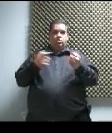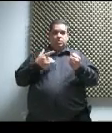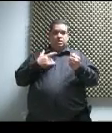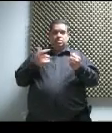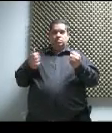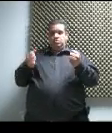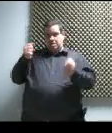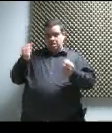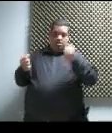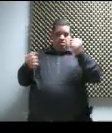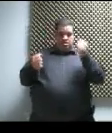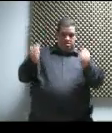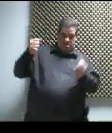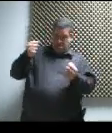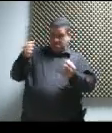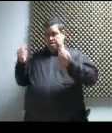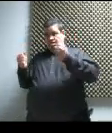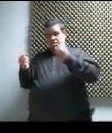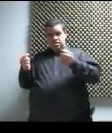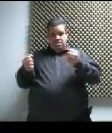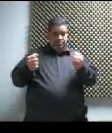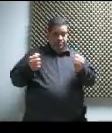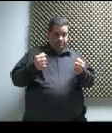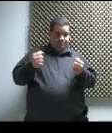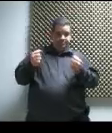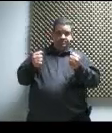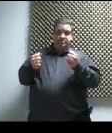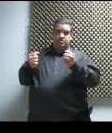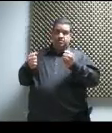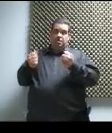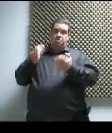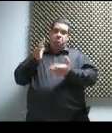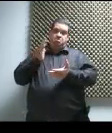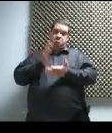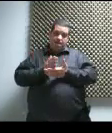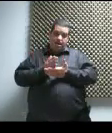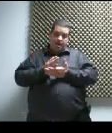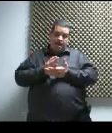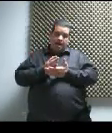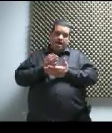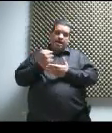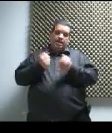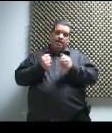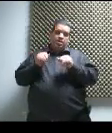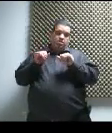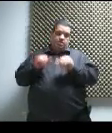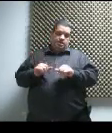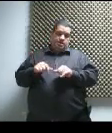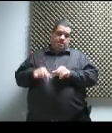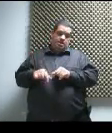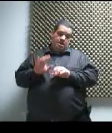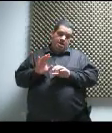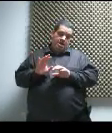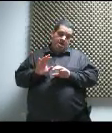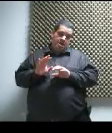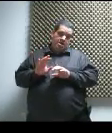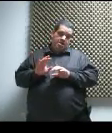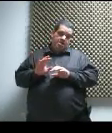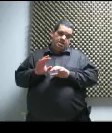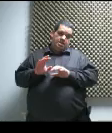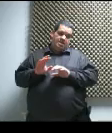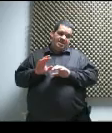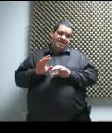está como que moviéndose de lado, fuera de lo habitual. Sí, es parar. Parar el vehículo y te quedas ahí. A menos que estés en un puente. Si estás